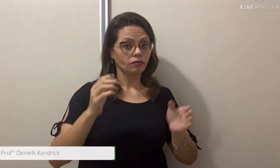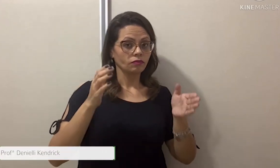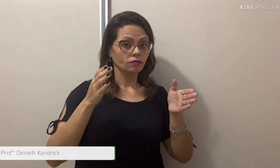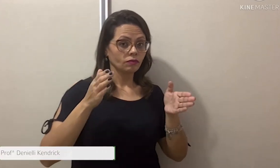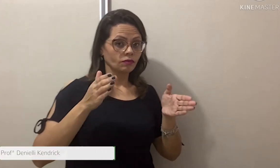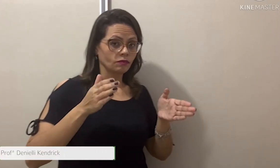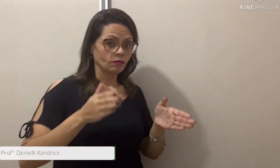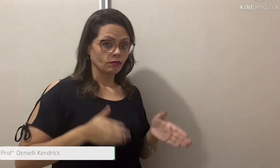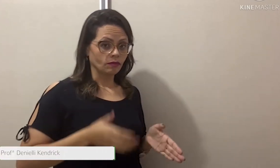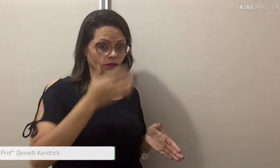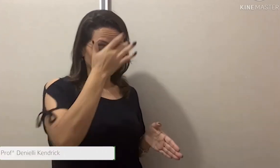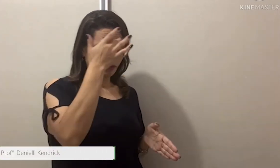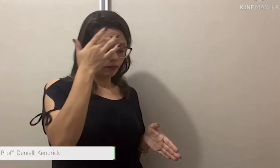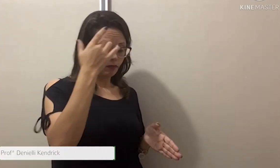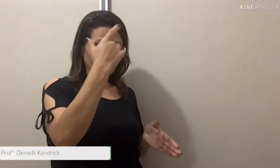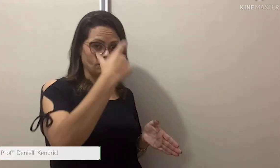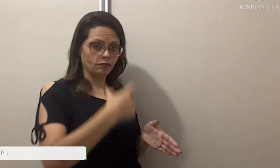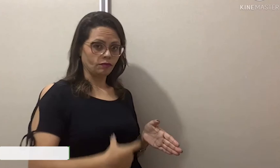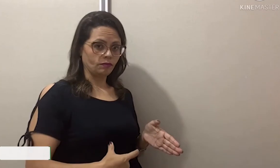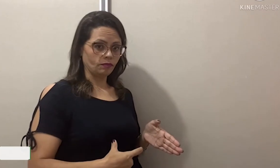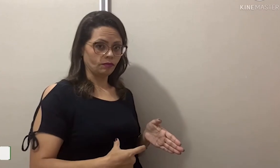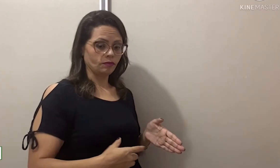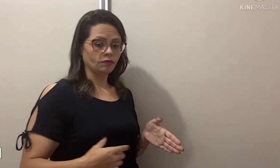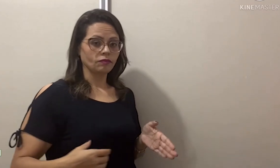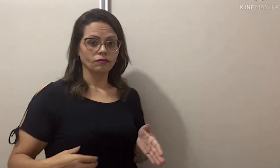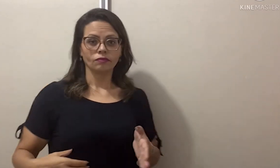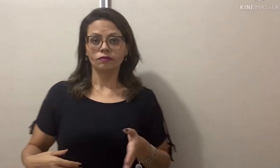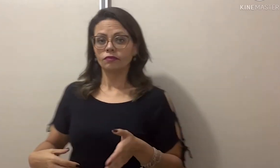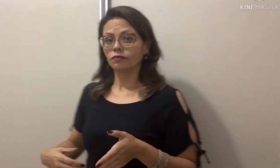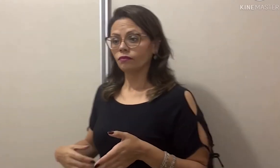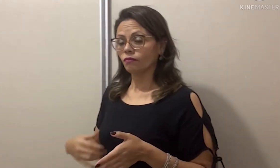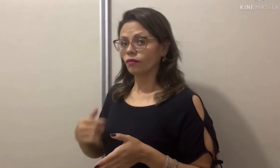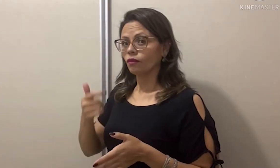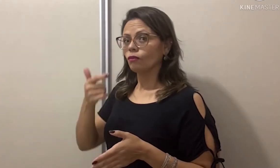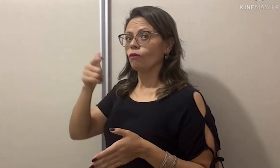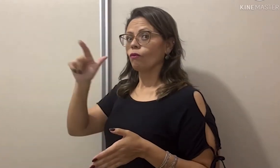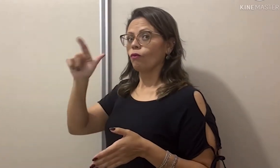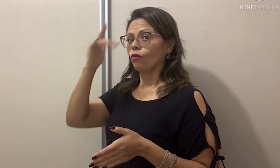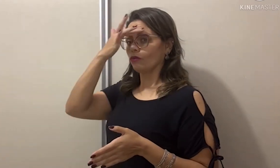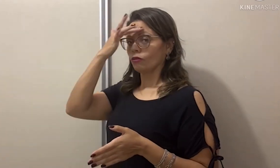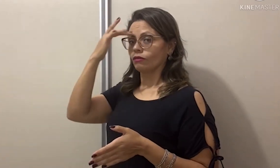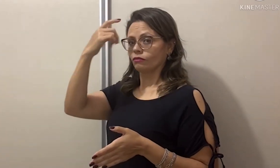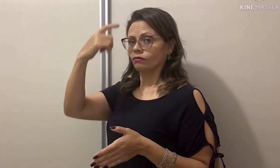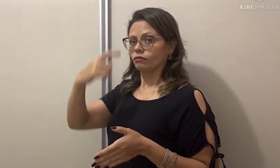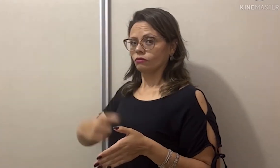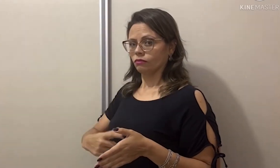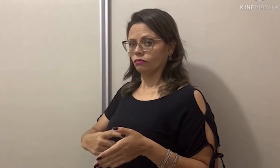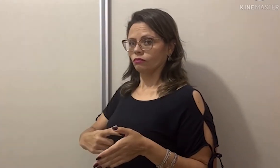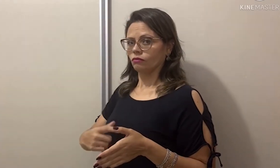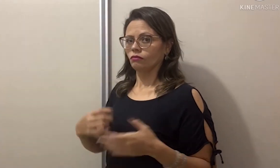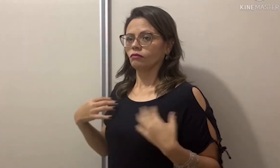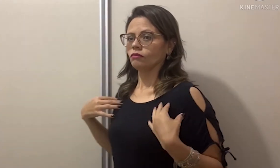Ó, preste atenção. Nesta posição é uma pessoa, nesta outra posição é outra